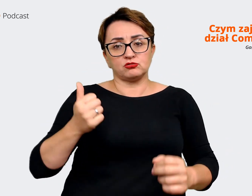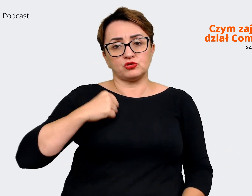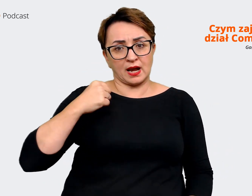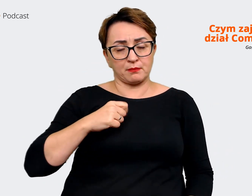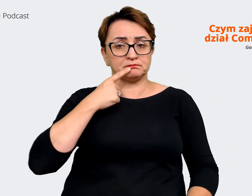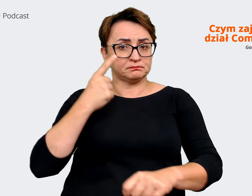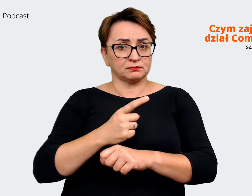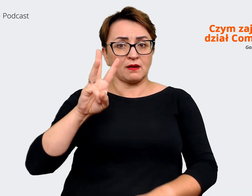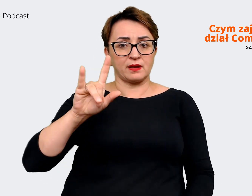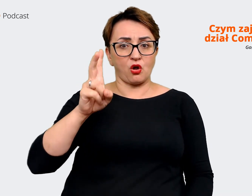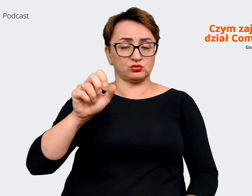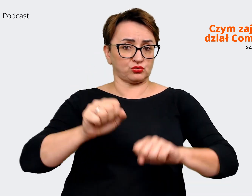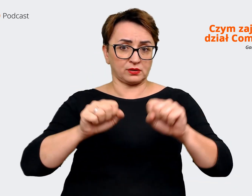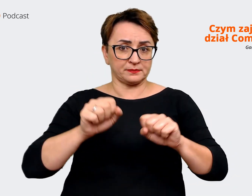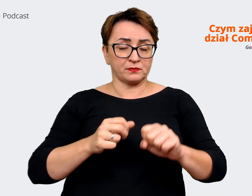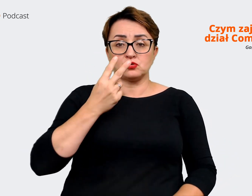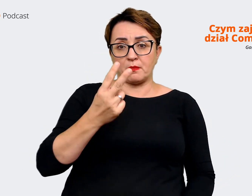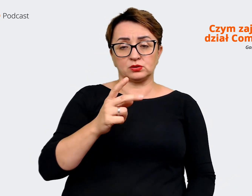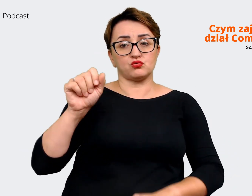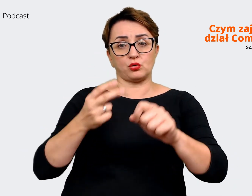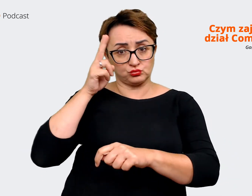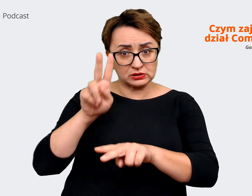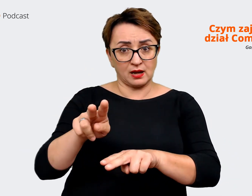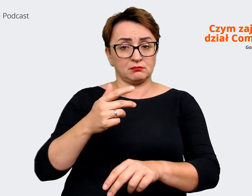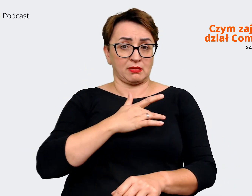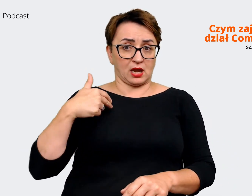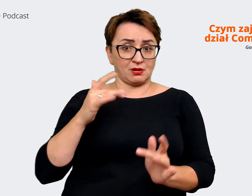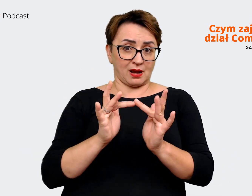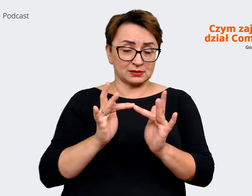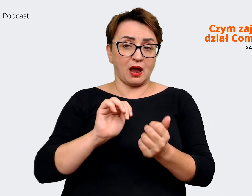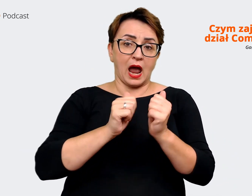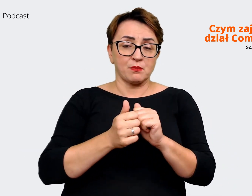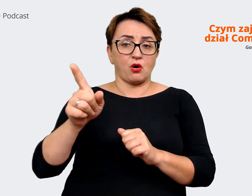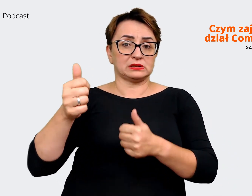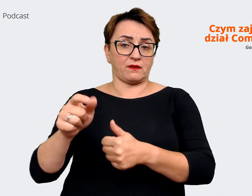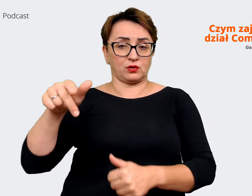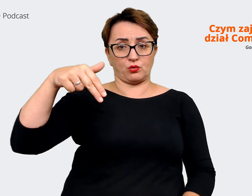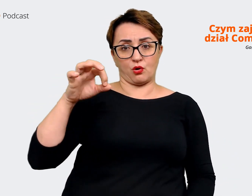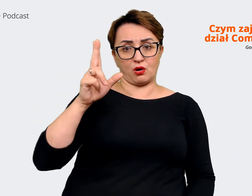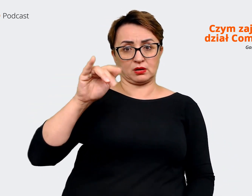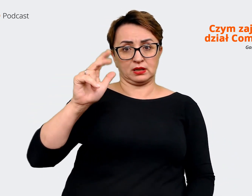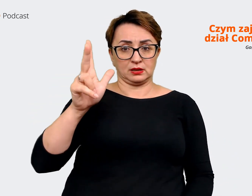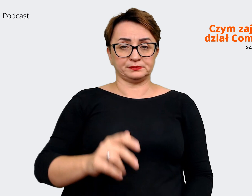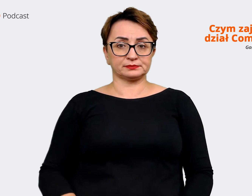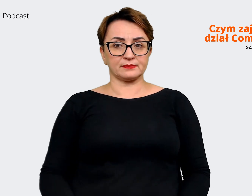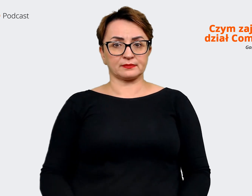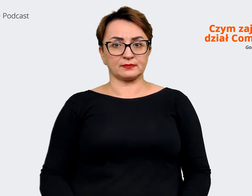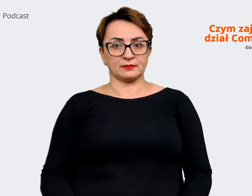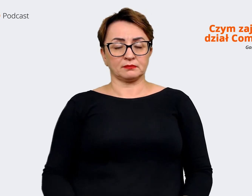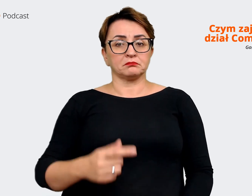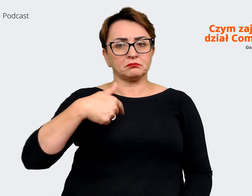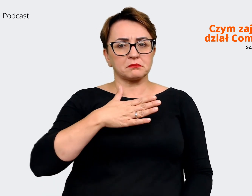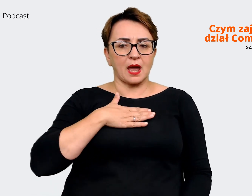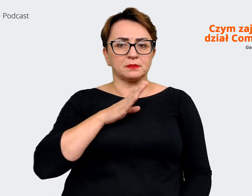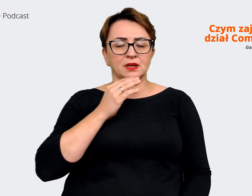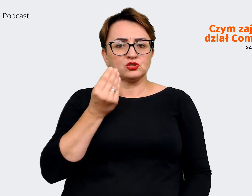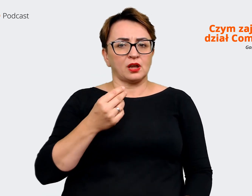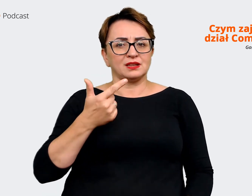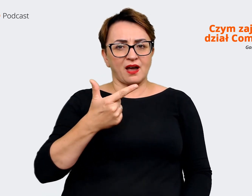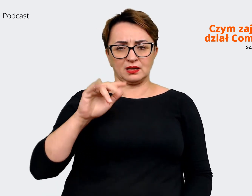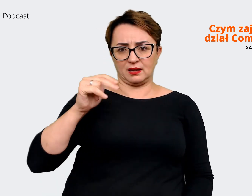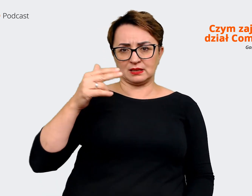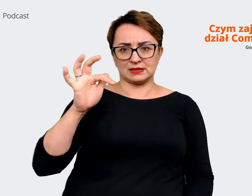w jakiś niekorzystny dla konsumenta sposób, no i naszym zdaniem one były prawidłowe, też dlatego się odwołaliśmy od tej decyzji do